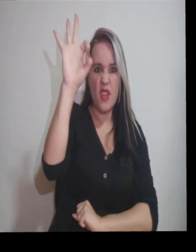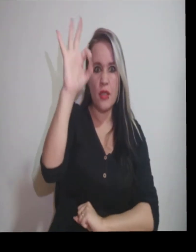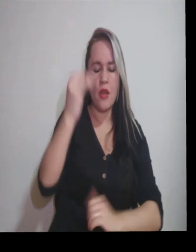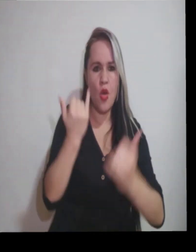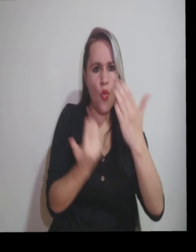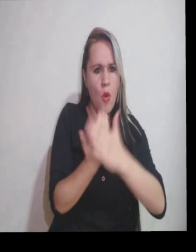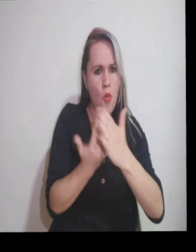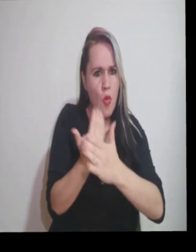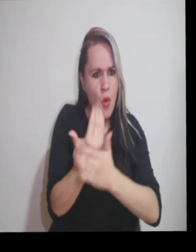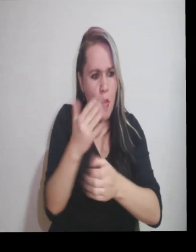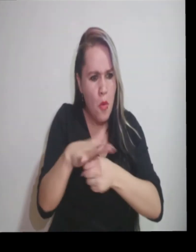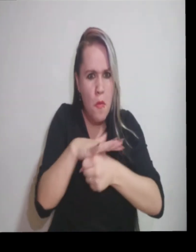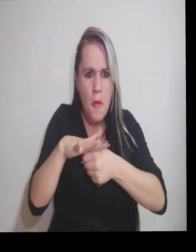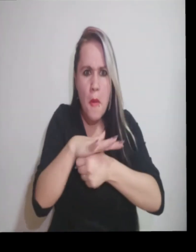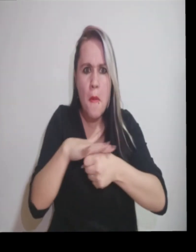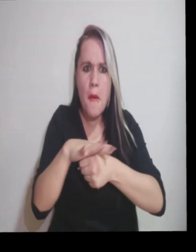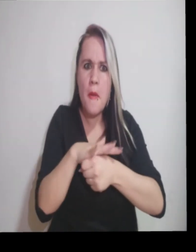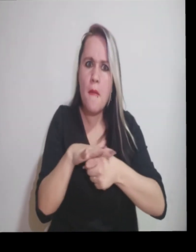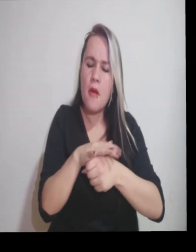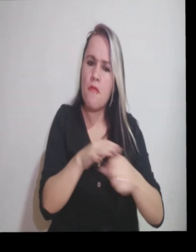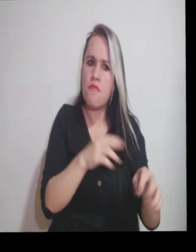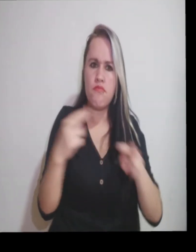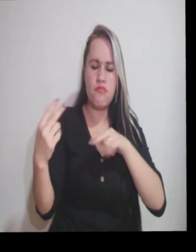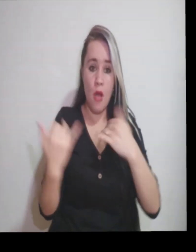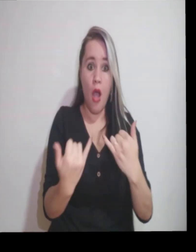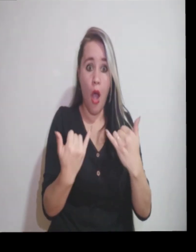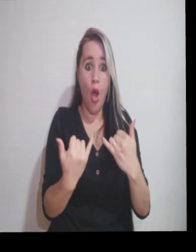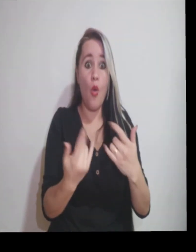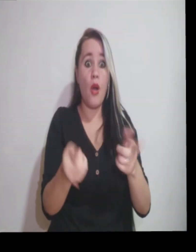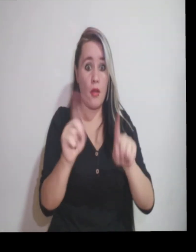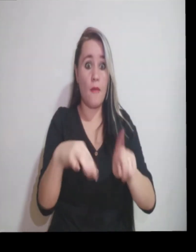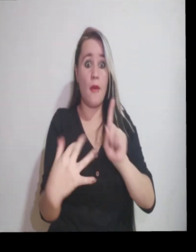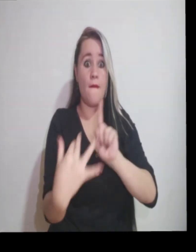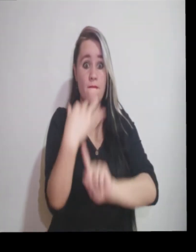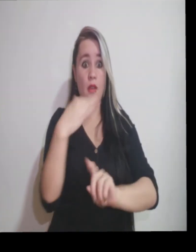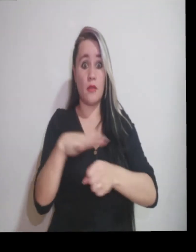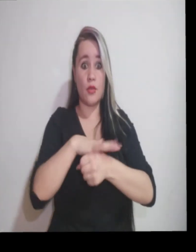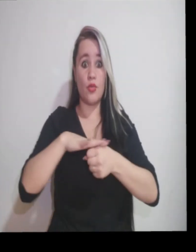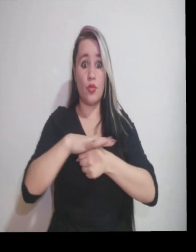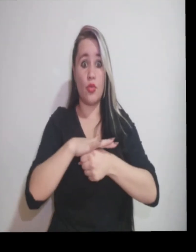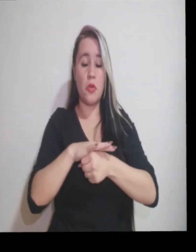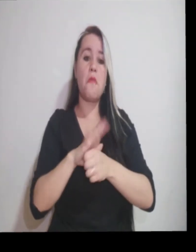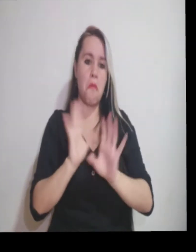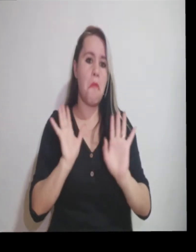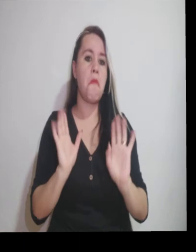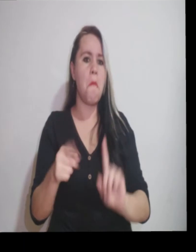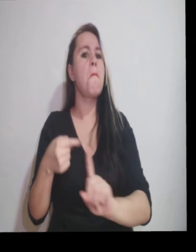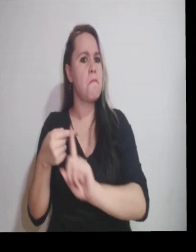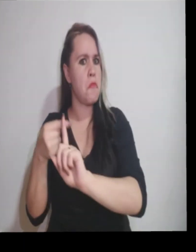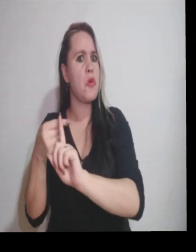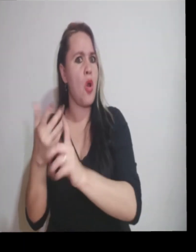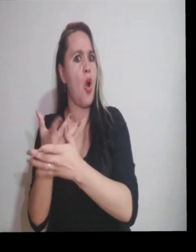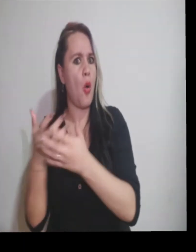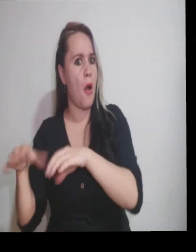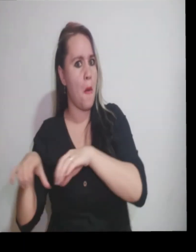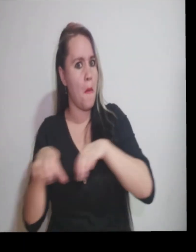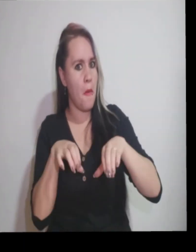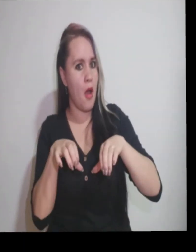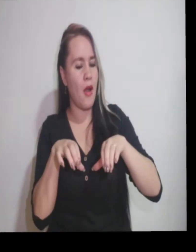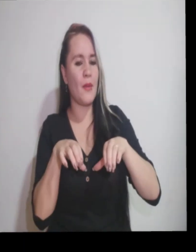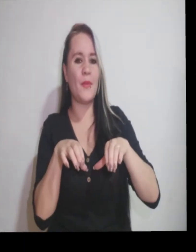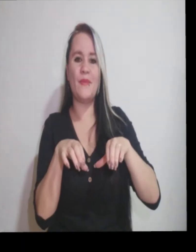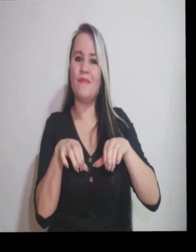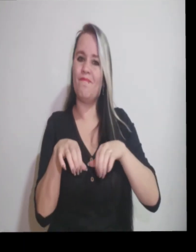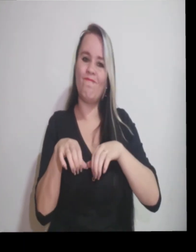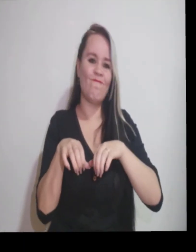Con la Revolución Francesa aparece un fenómeno que llega hasta nuestros días y que puede ser un fenómeno,